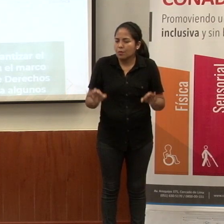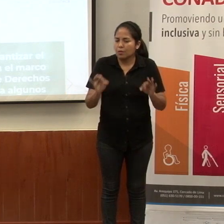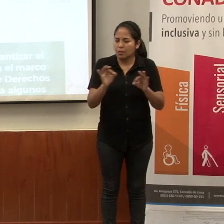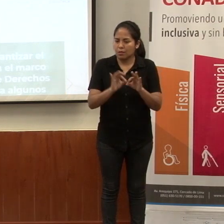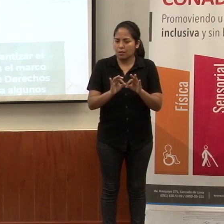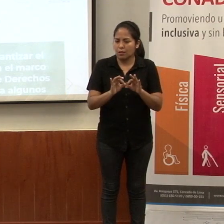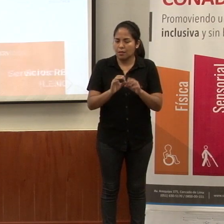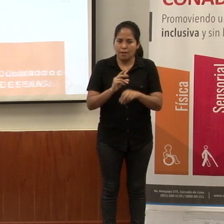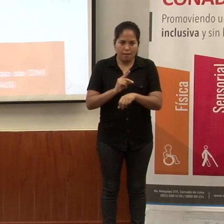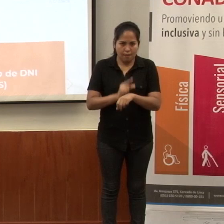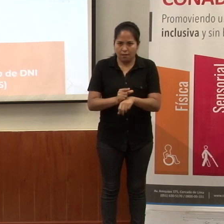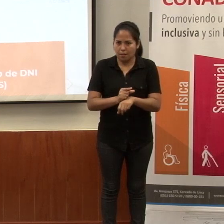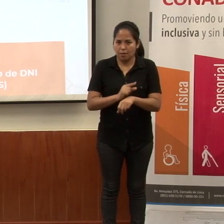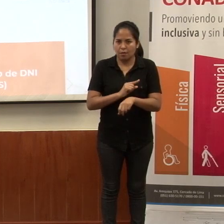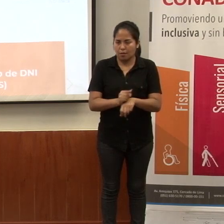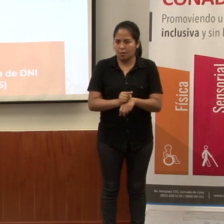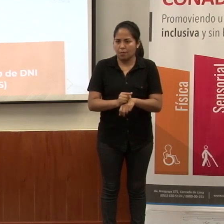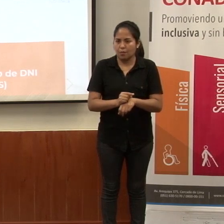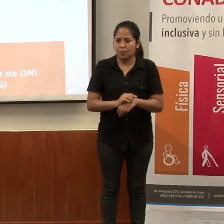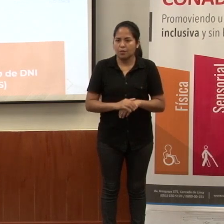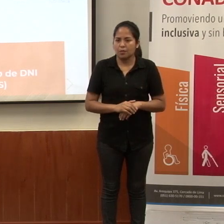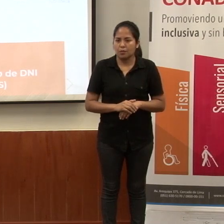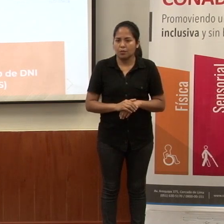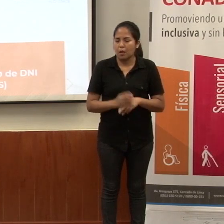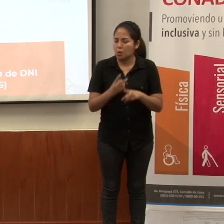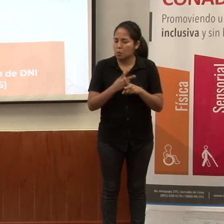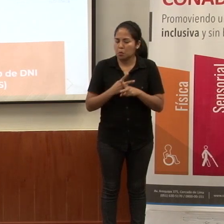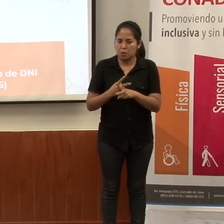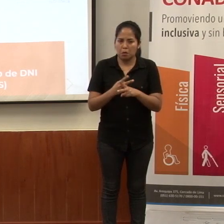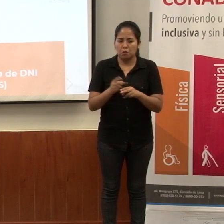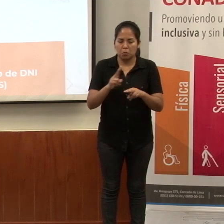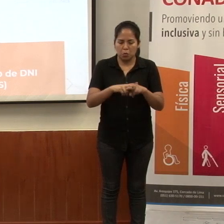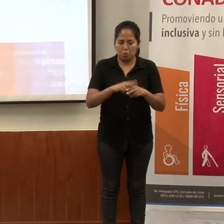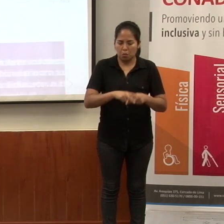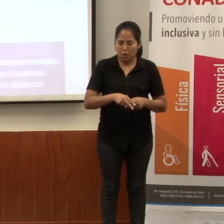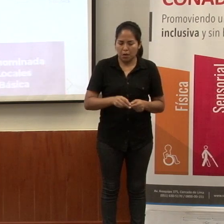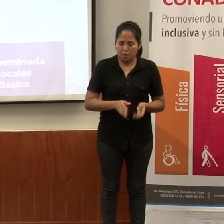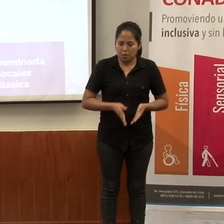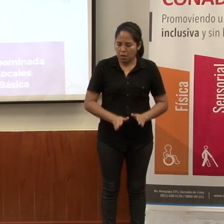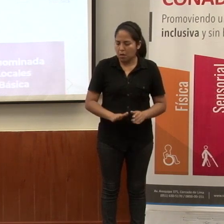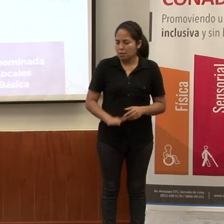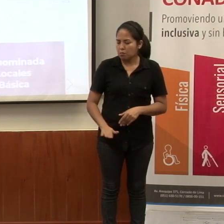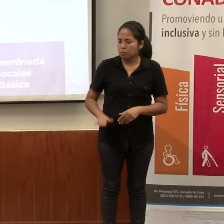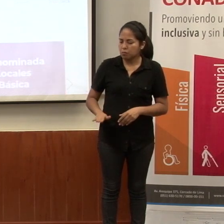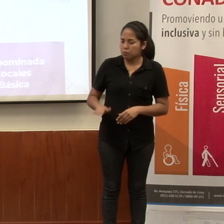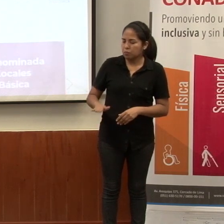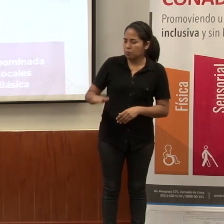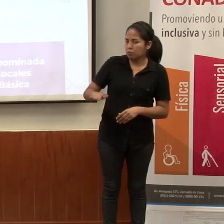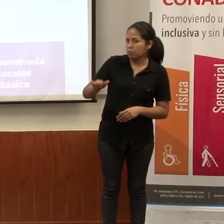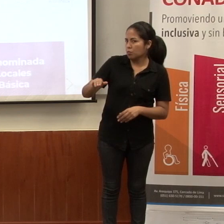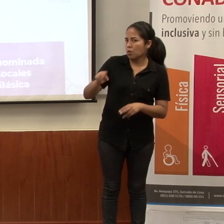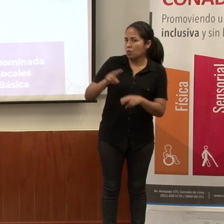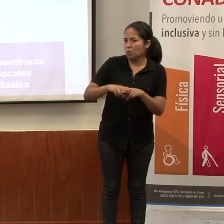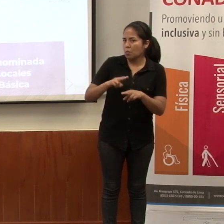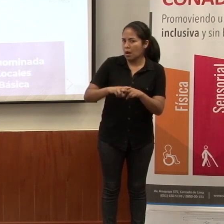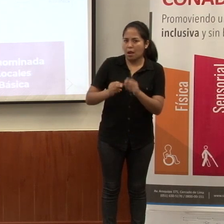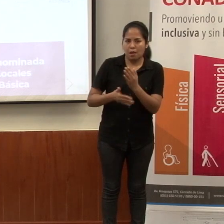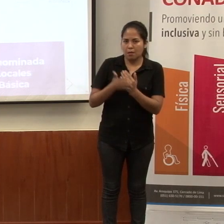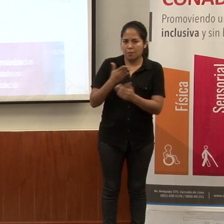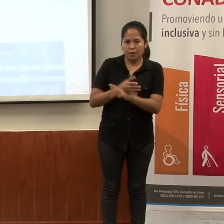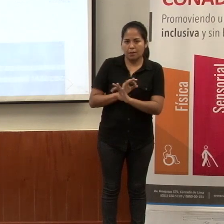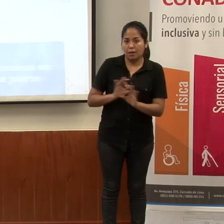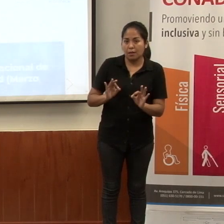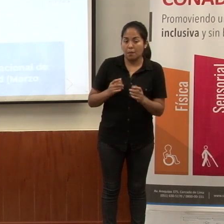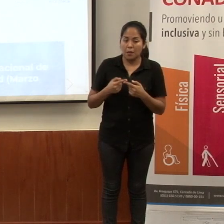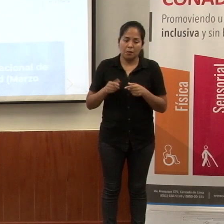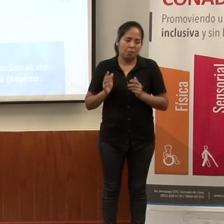trata inmediatamente, no hay ningún problema. Es decir, el niño va a crecer y no va a haber ningún tipo de discapacidad. Pero